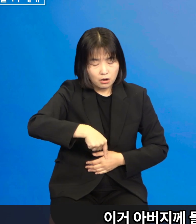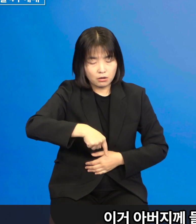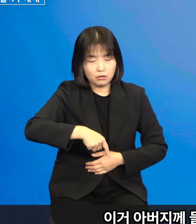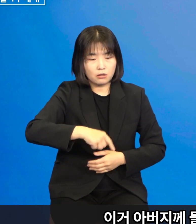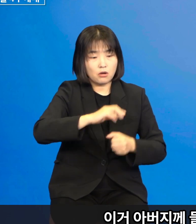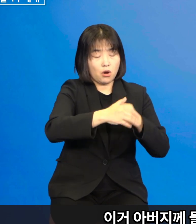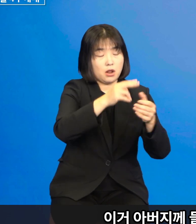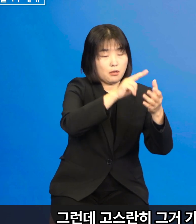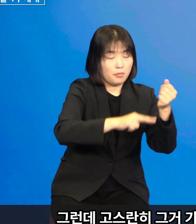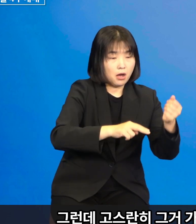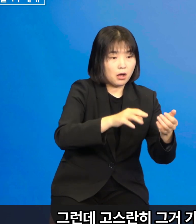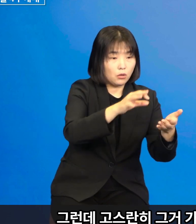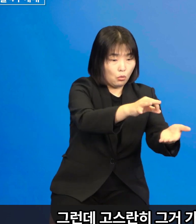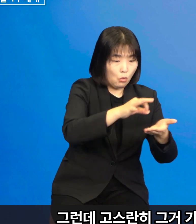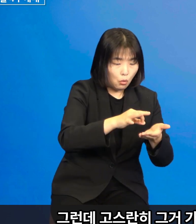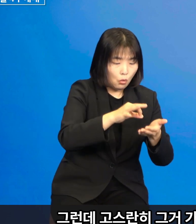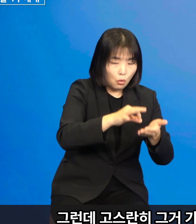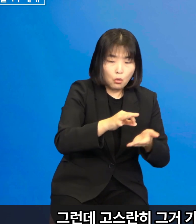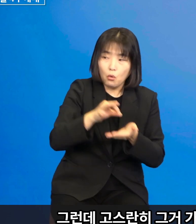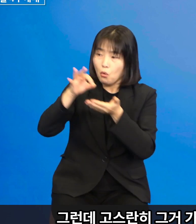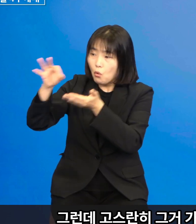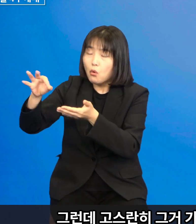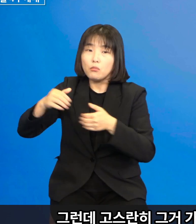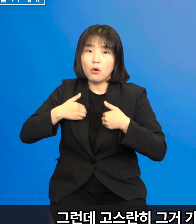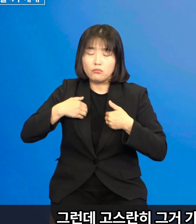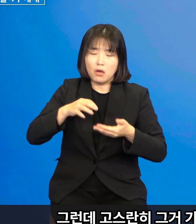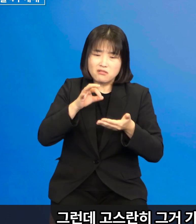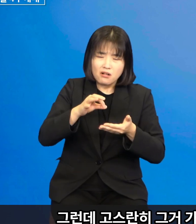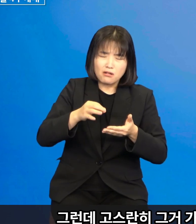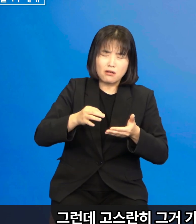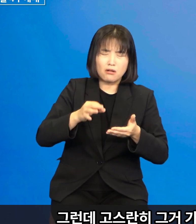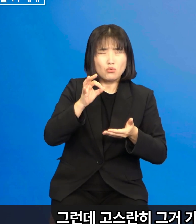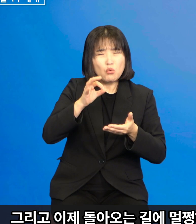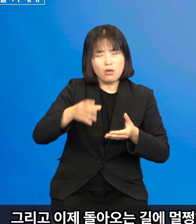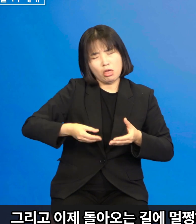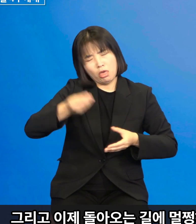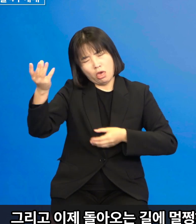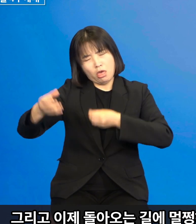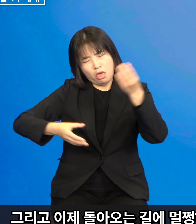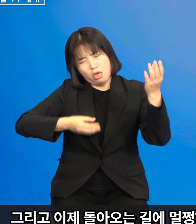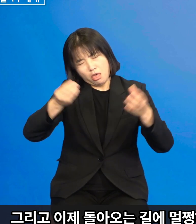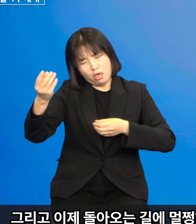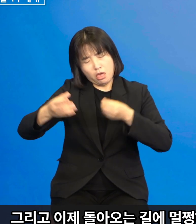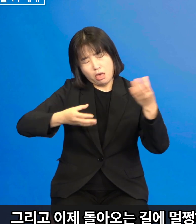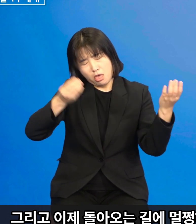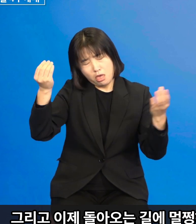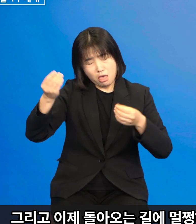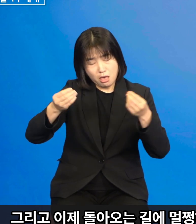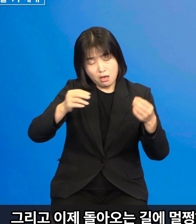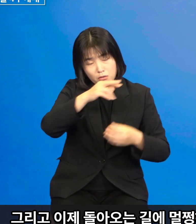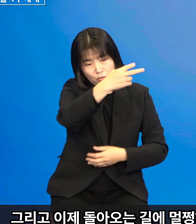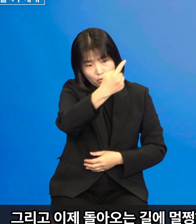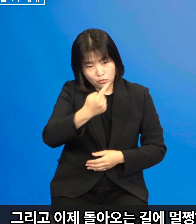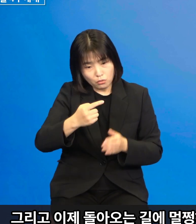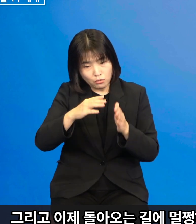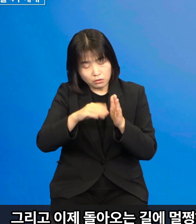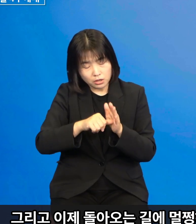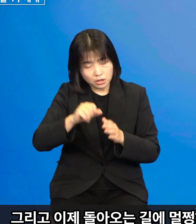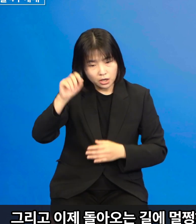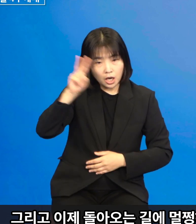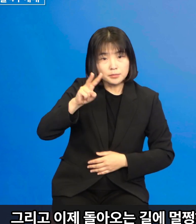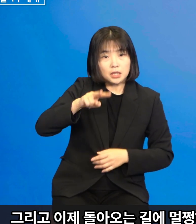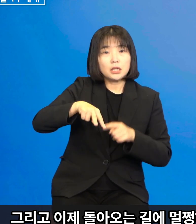이거 아버지께 드려야 될 돈 아닙니까? 근데 고스란히 그거 가지고 또 호랑망탕하게 다 쓰고, 그리고 이제 돌아오는 길에 멀쩡하던